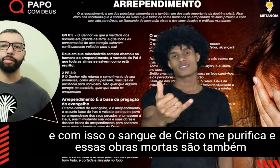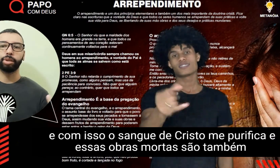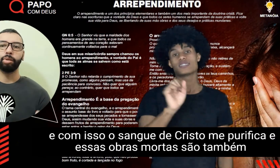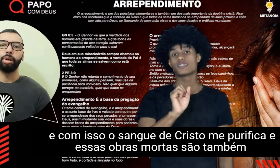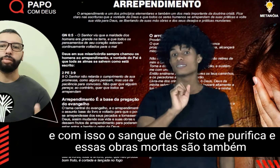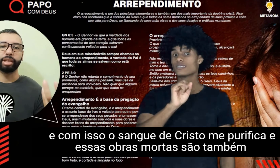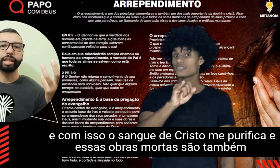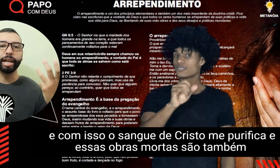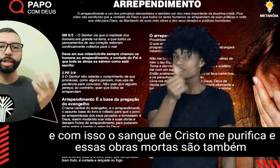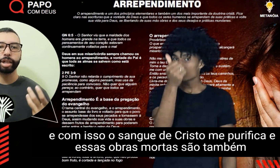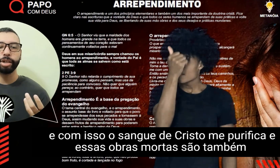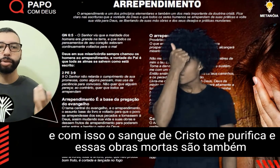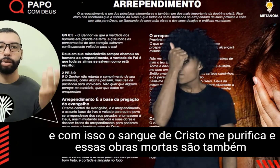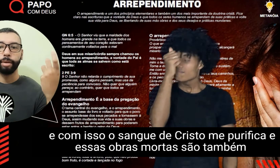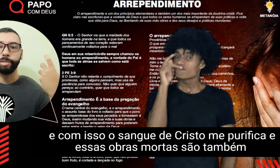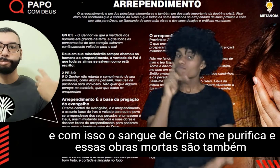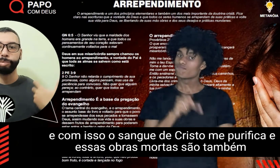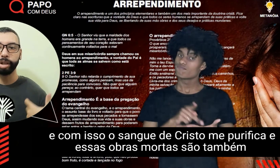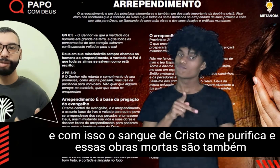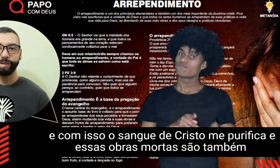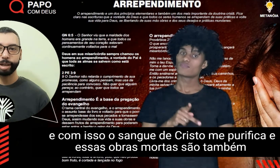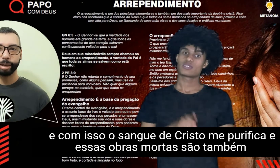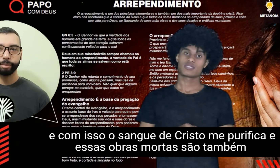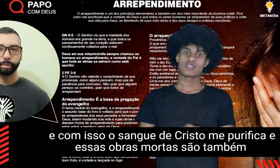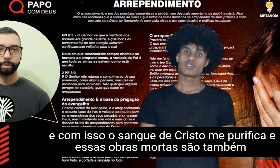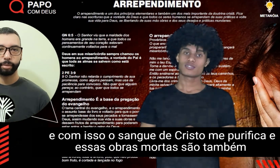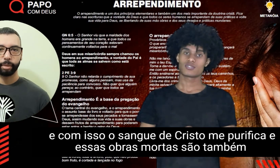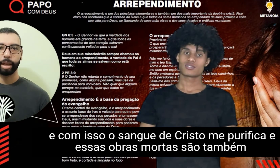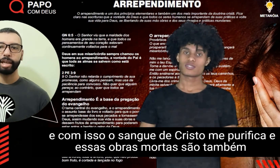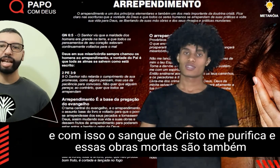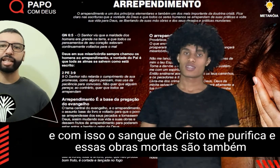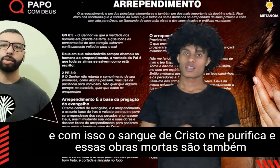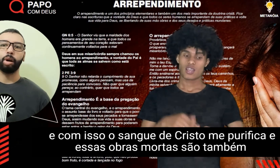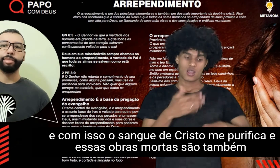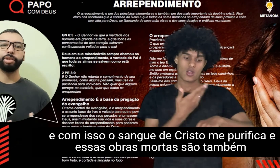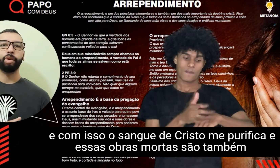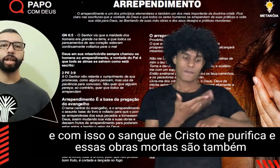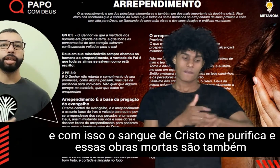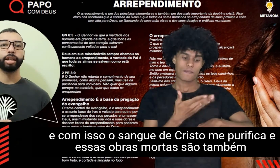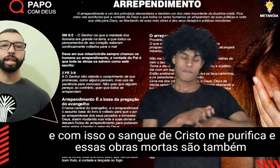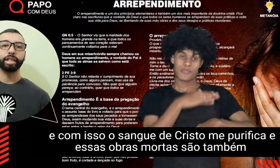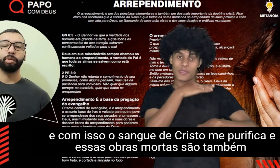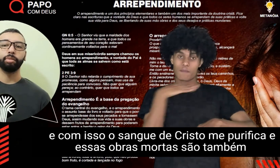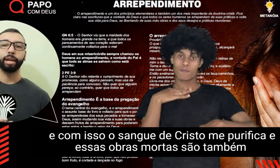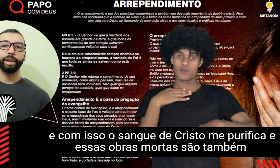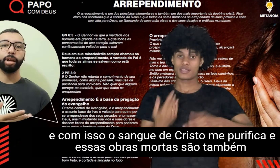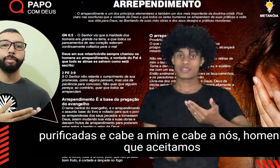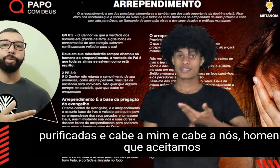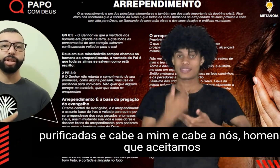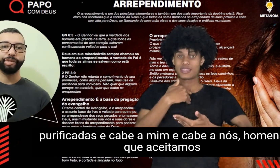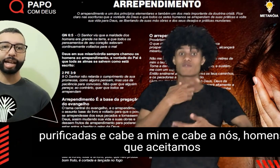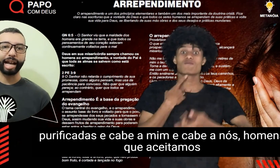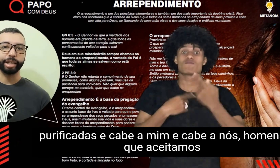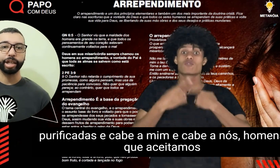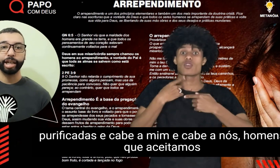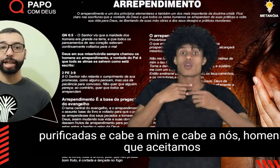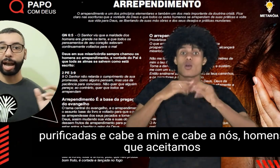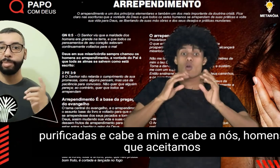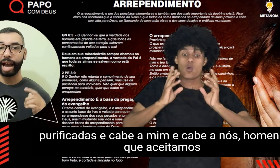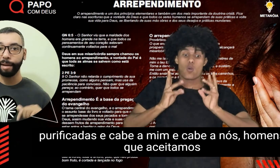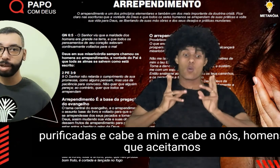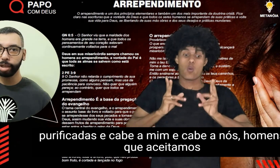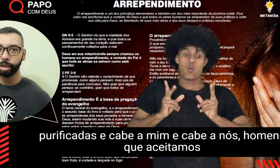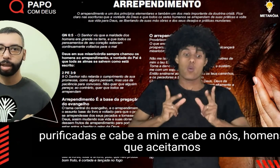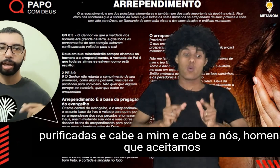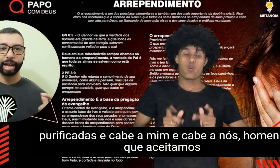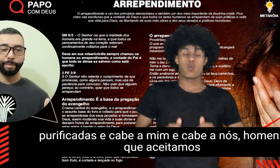E com isso, o sangue de Cristo me purifica e essas obras mortas são também purificadas. E